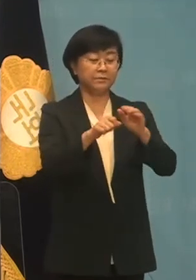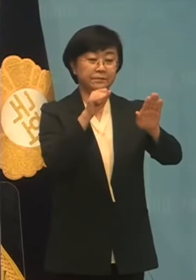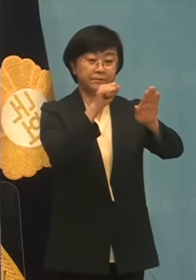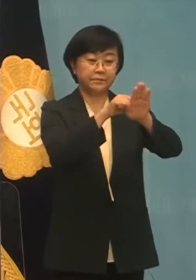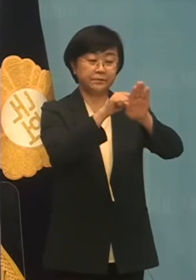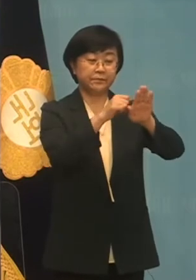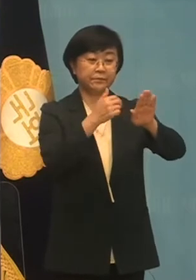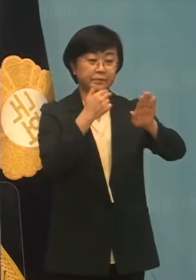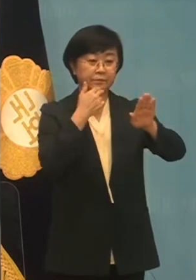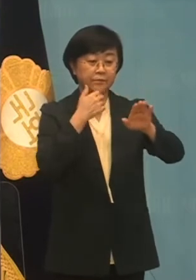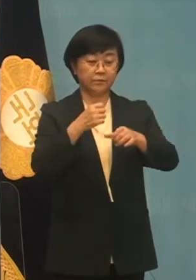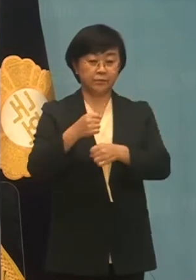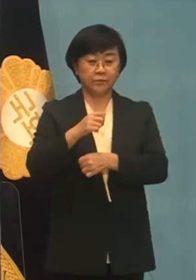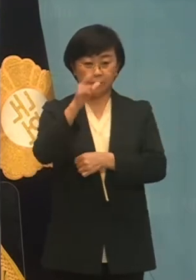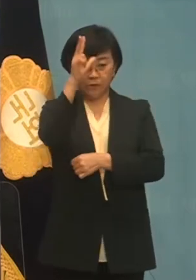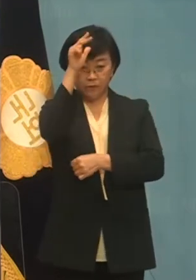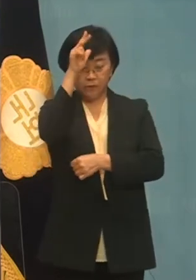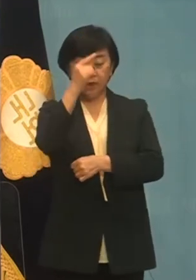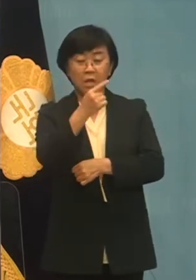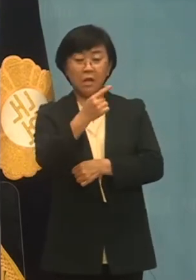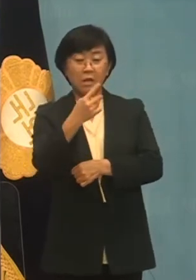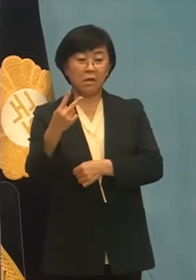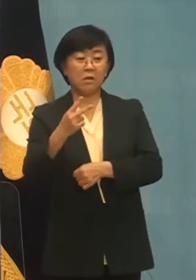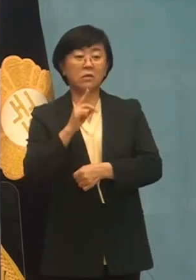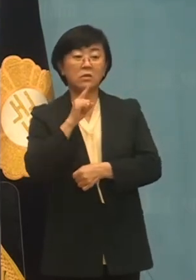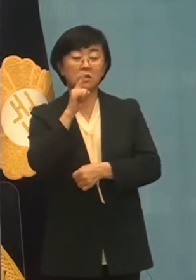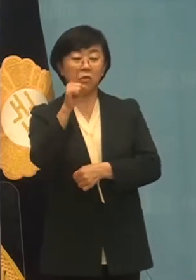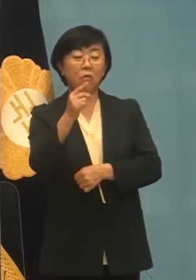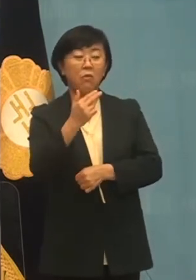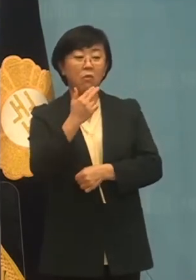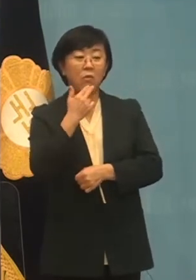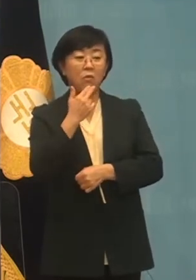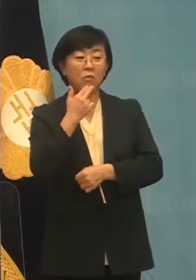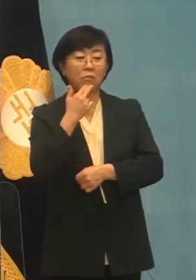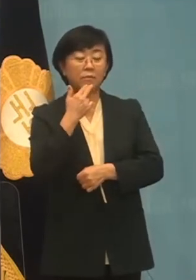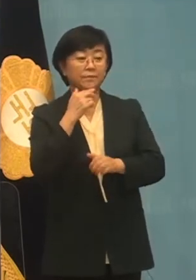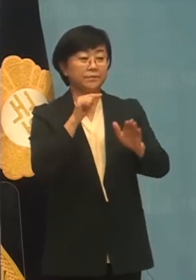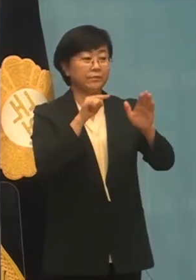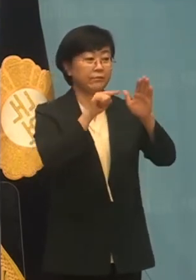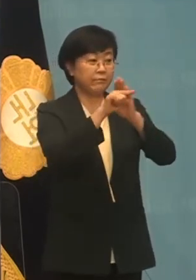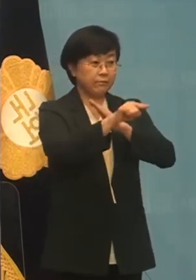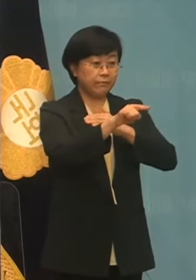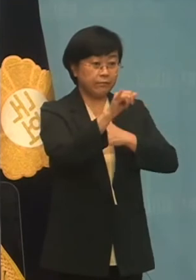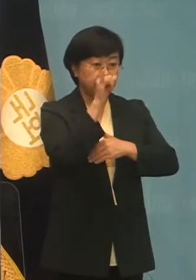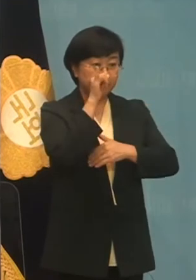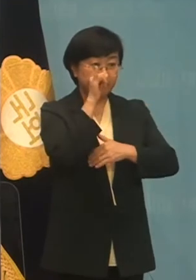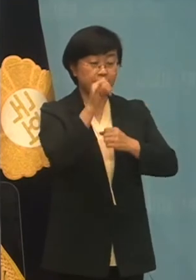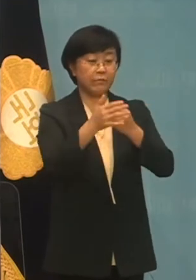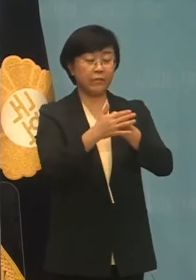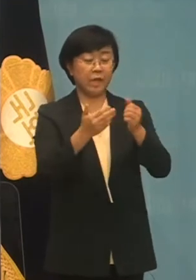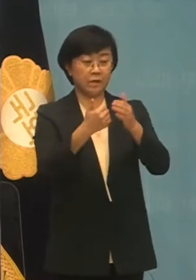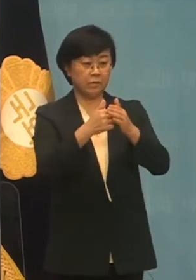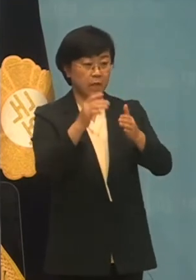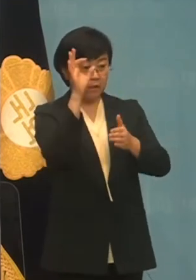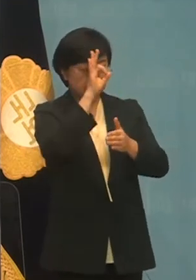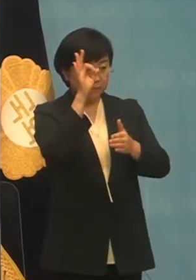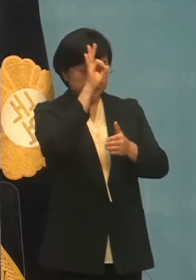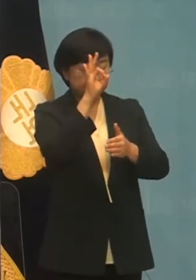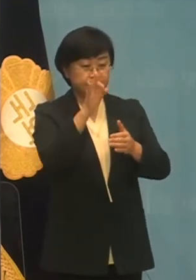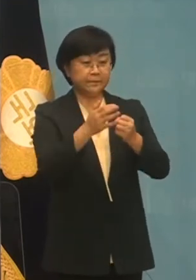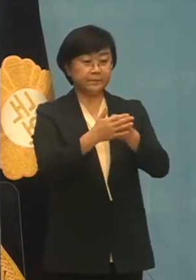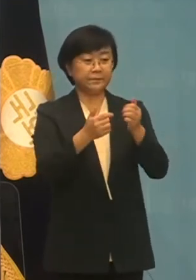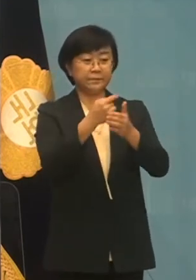없자 군사경찰이나 112에 신고하지 않고 숙소 안으로 진입해 집안을 수색하는